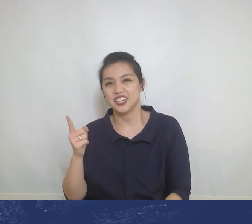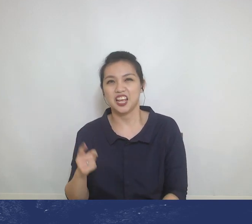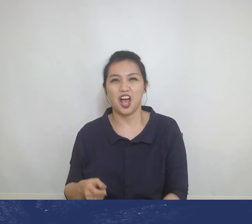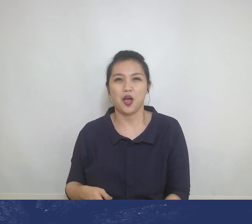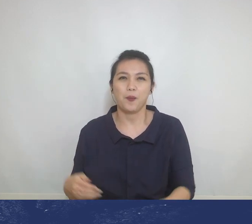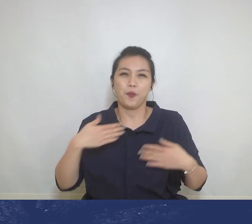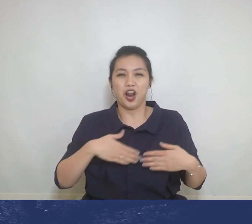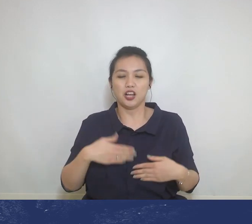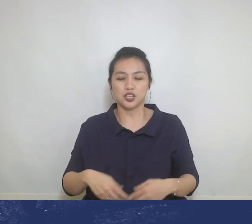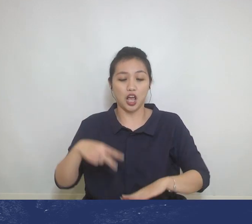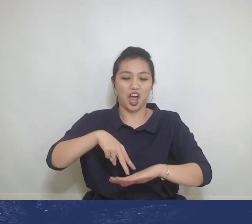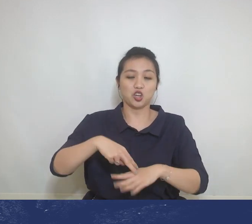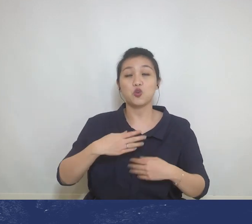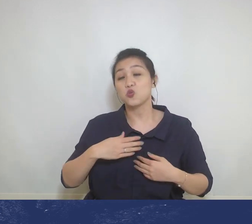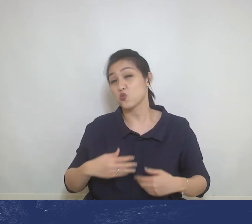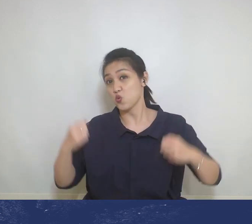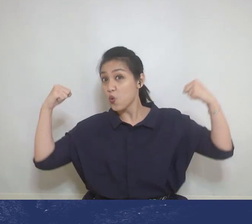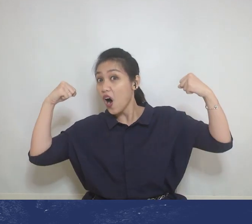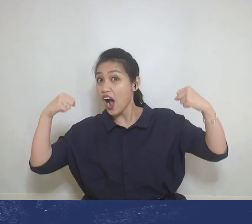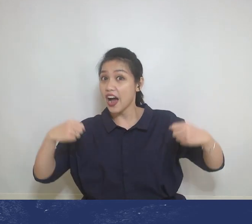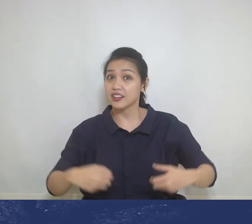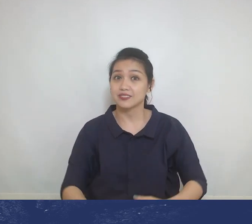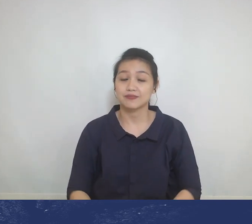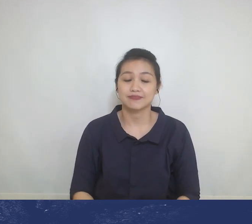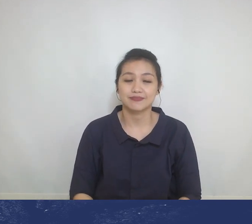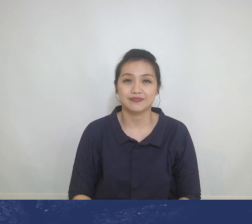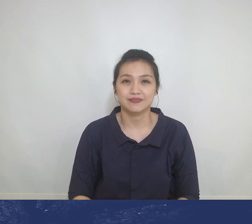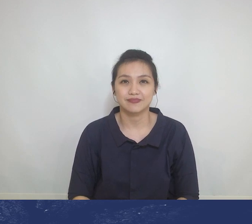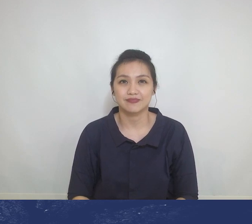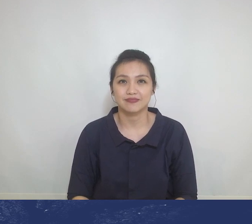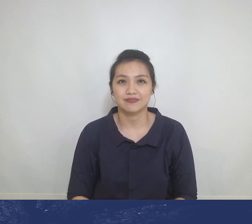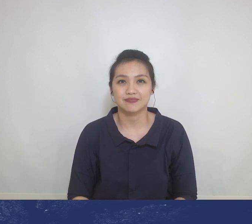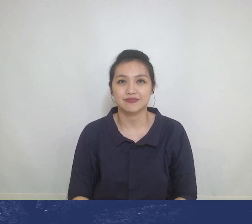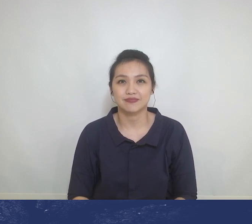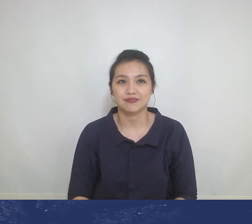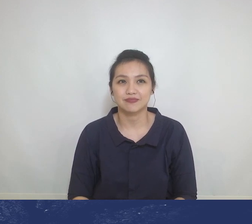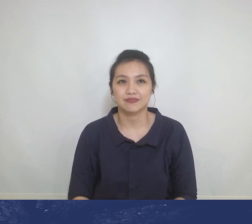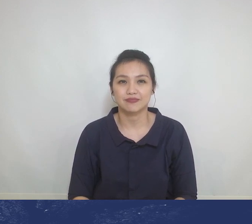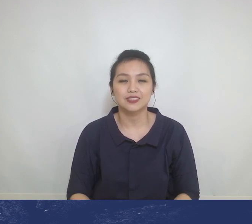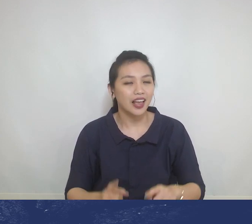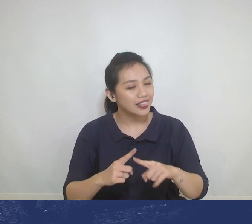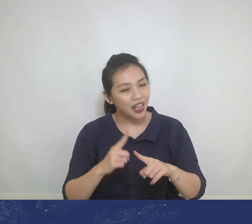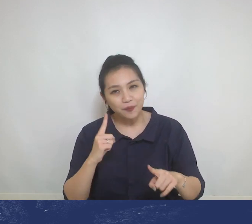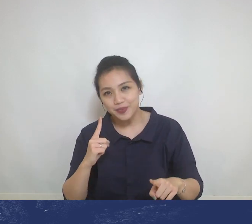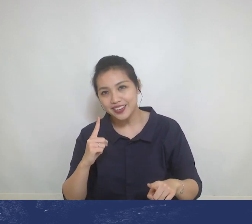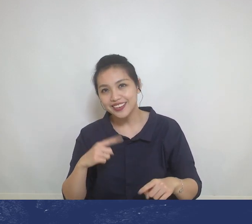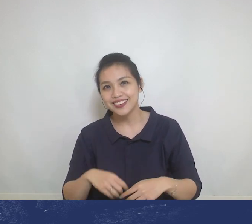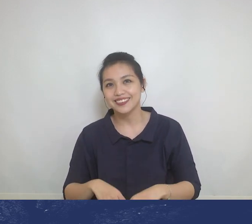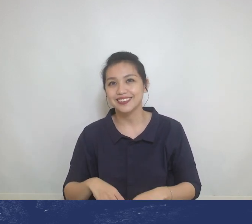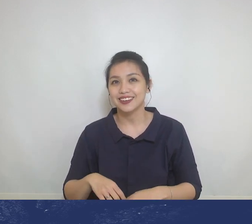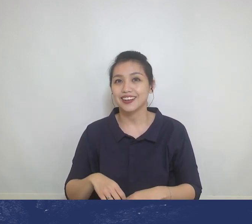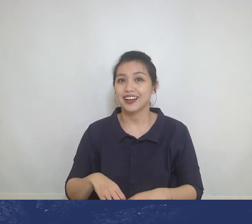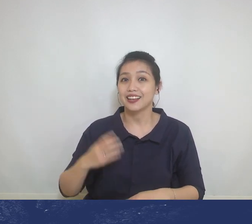masih tegap, kaki yang kuat, dengan kekuatannya yang masih sempurna. Dia melakukan itu semua. Tapi